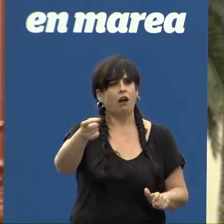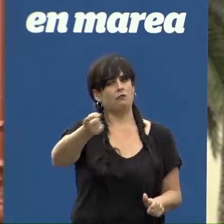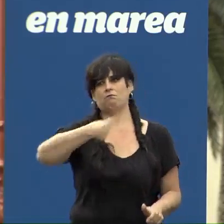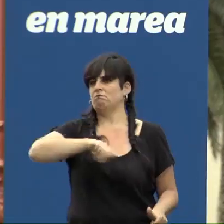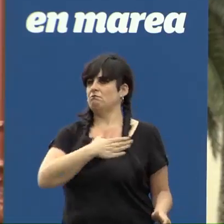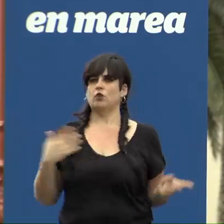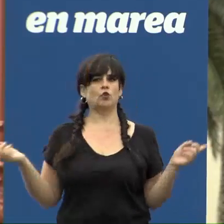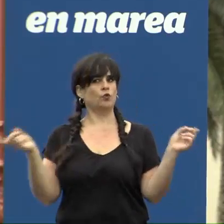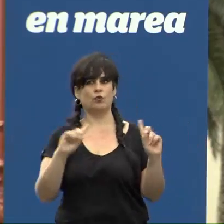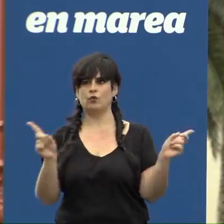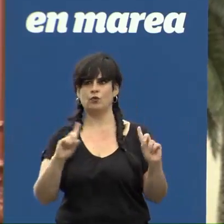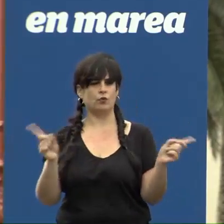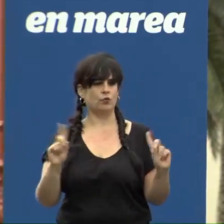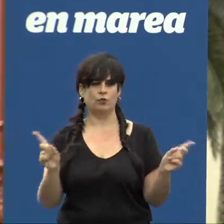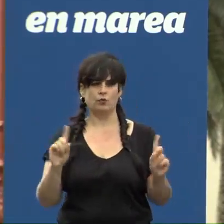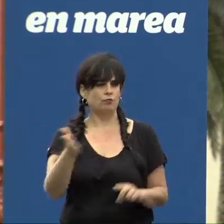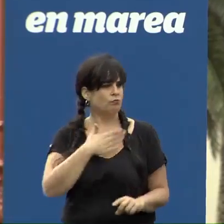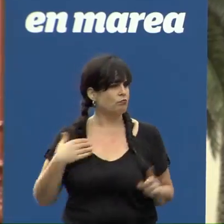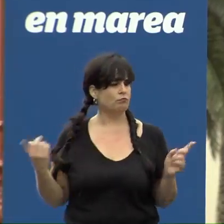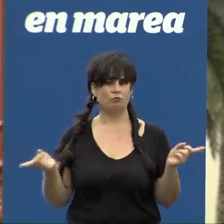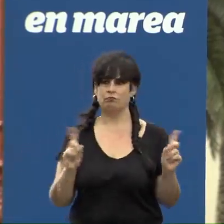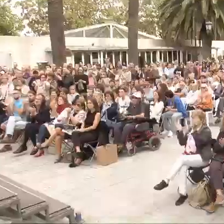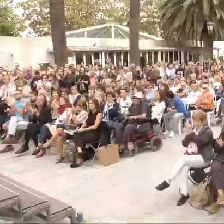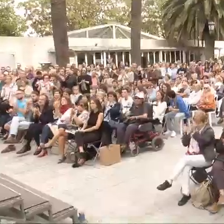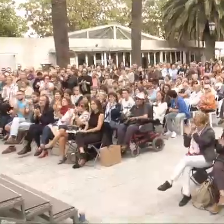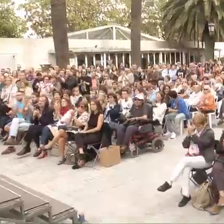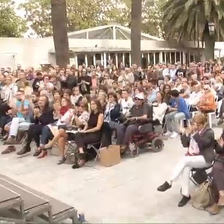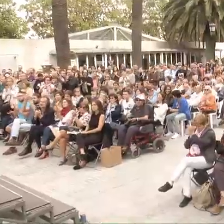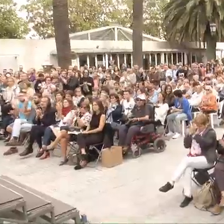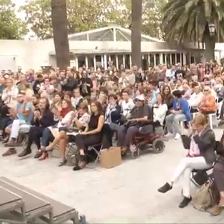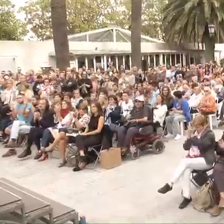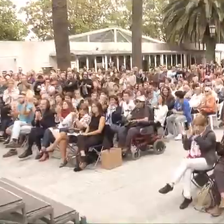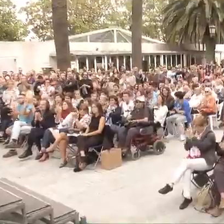quero o mínimo lamento. Toca agora mobilizarse.